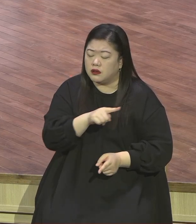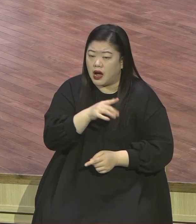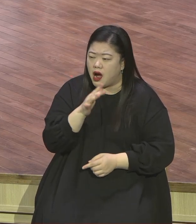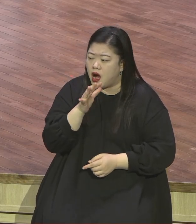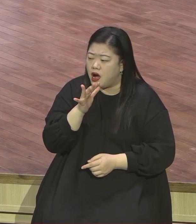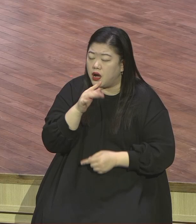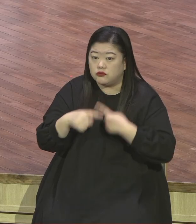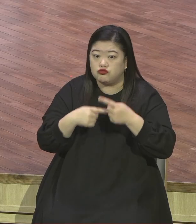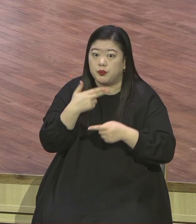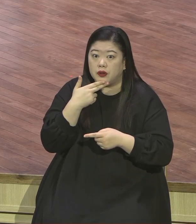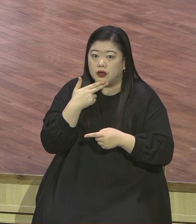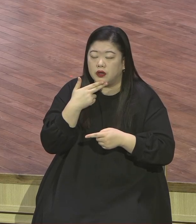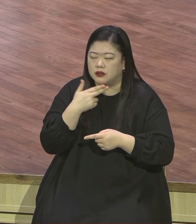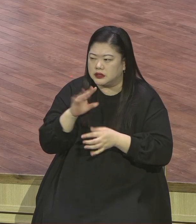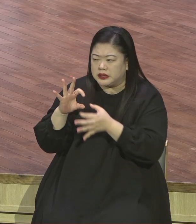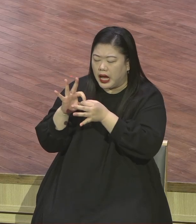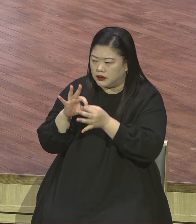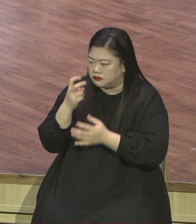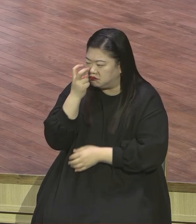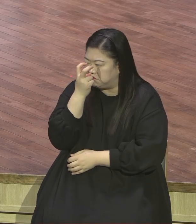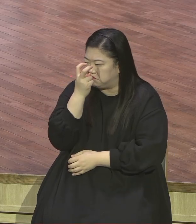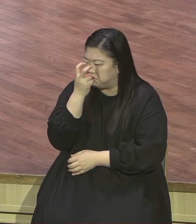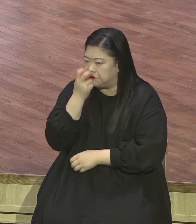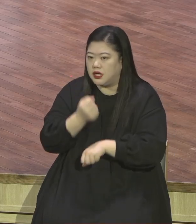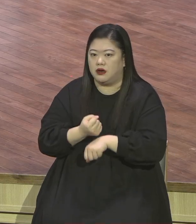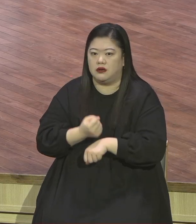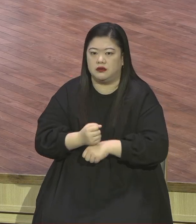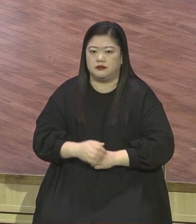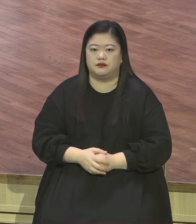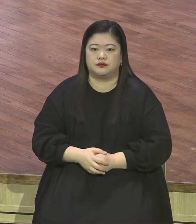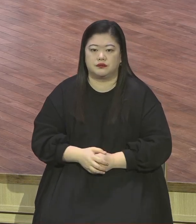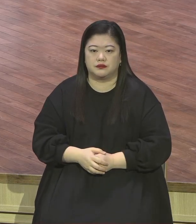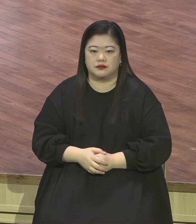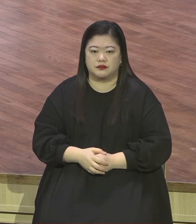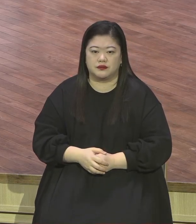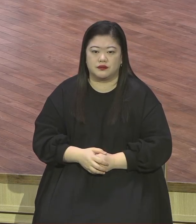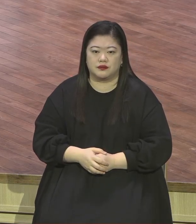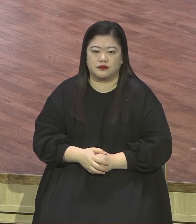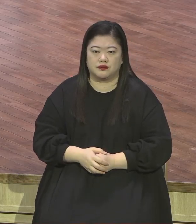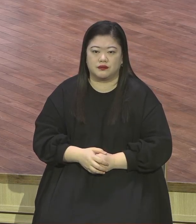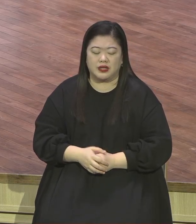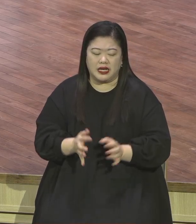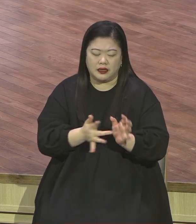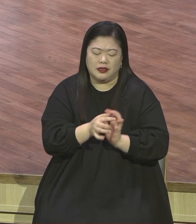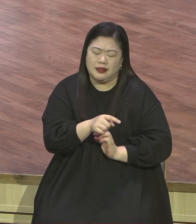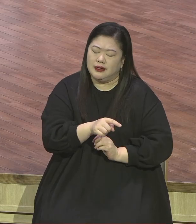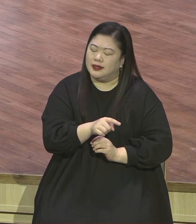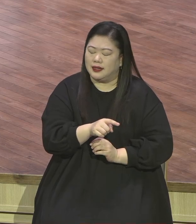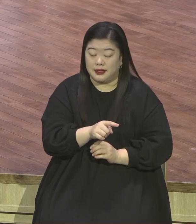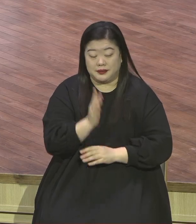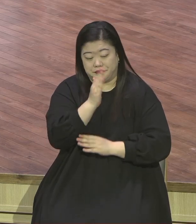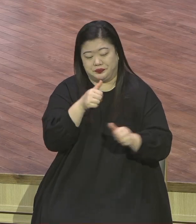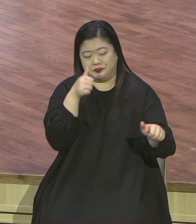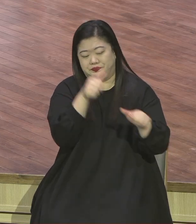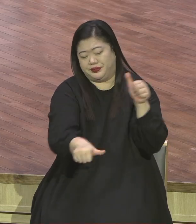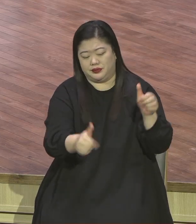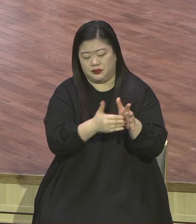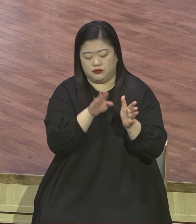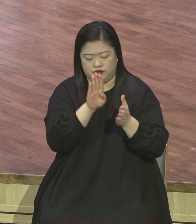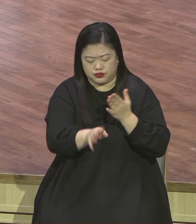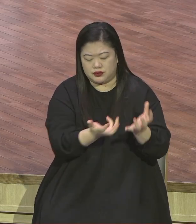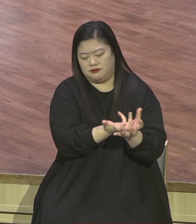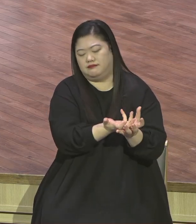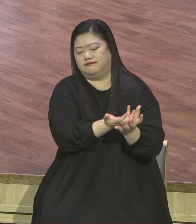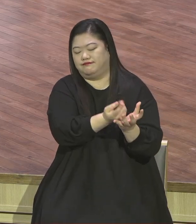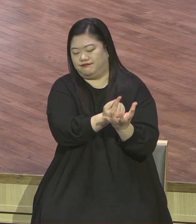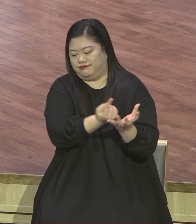시비겁니다. 9줄로 10절입니다. 거기에서 떠나 그들의 회당에 들어가시니 한쪽 손마른 사람이